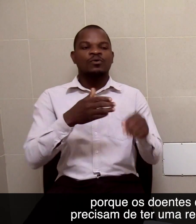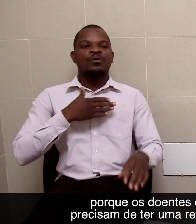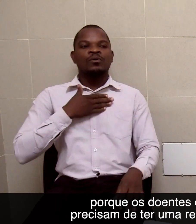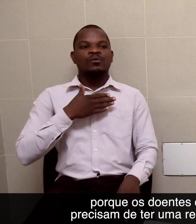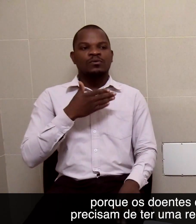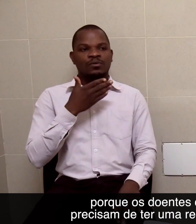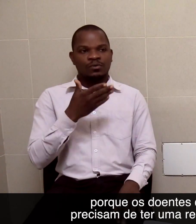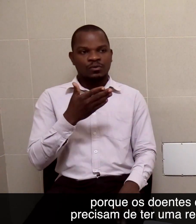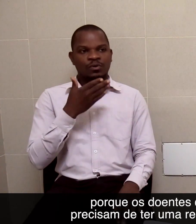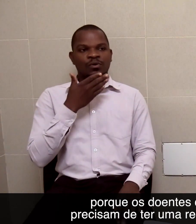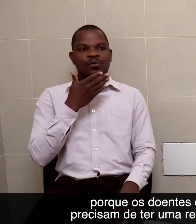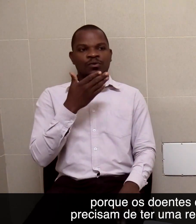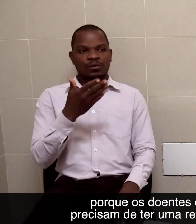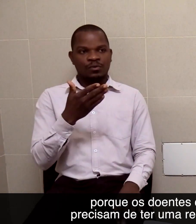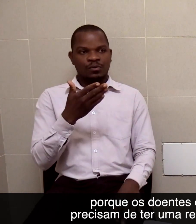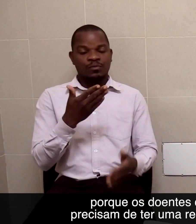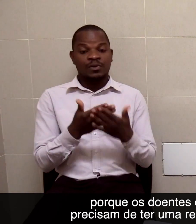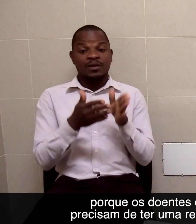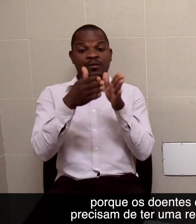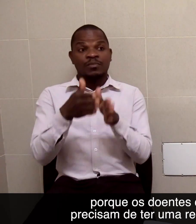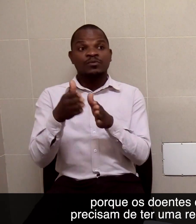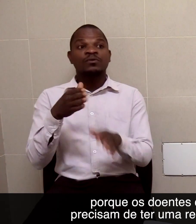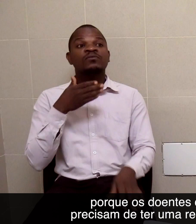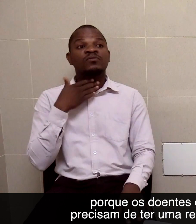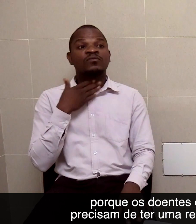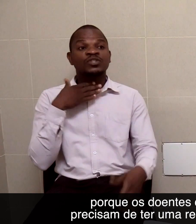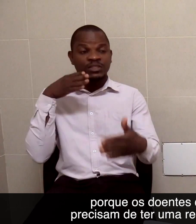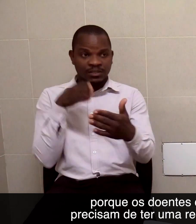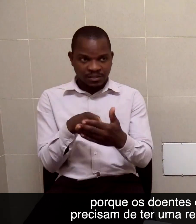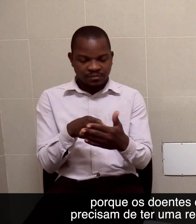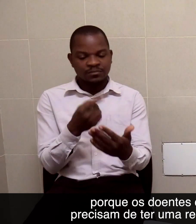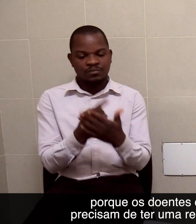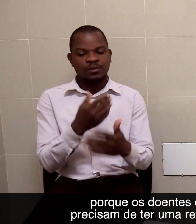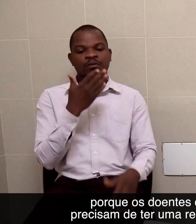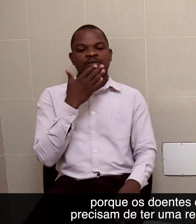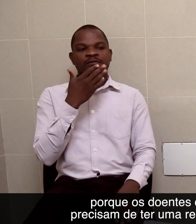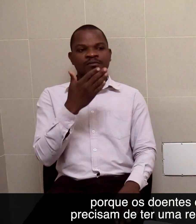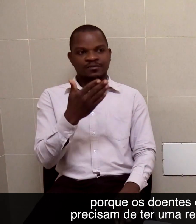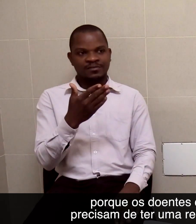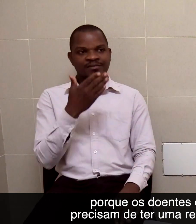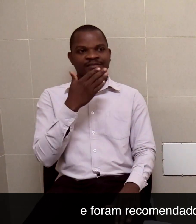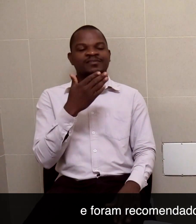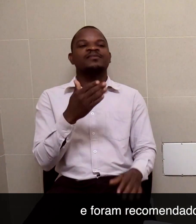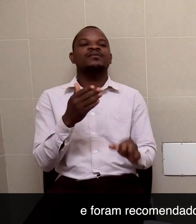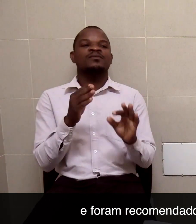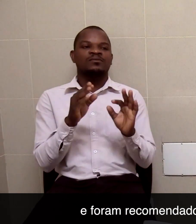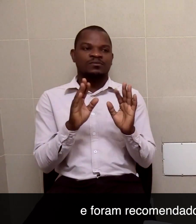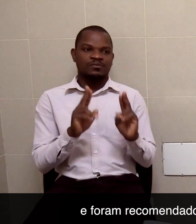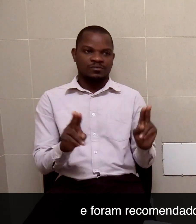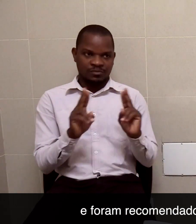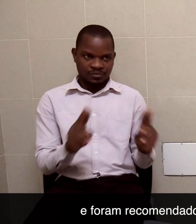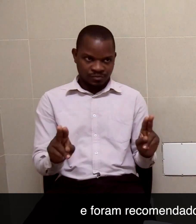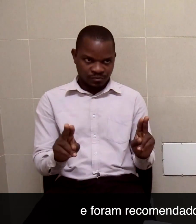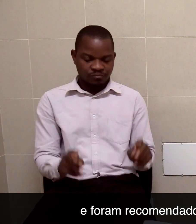esses doentes com problema da voz precisam de ter uma respiração mais equilibrada, e